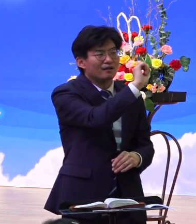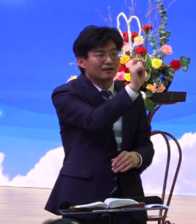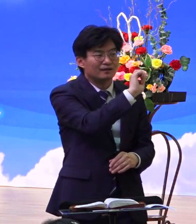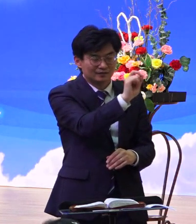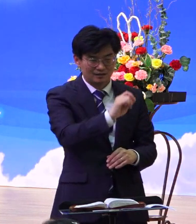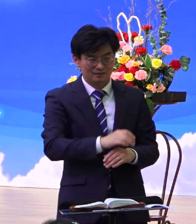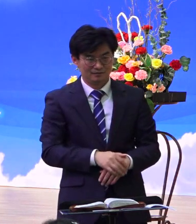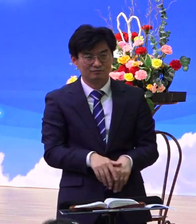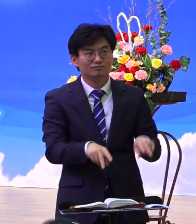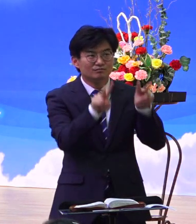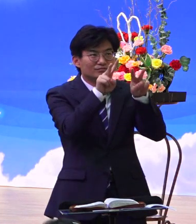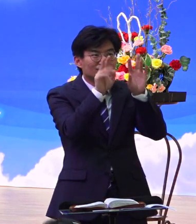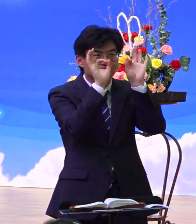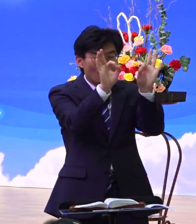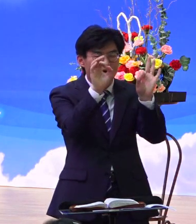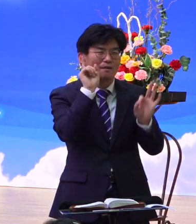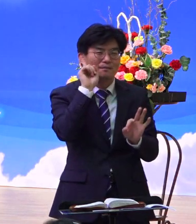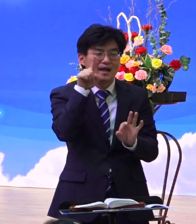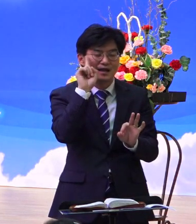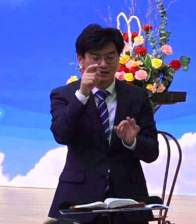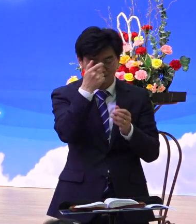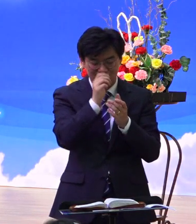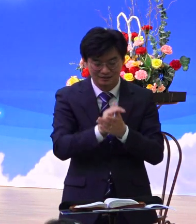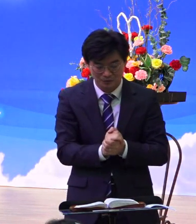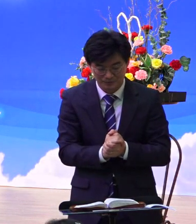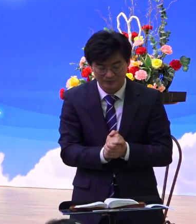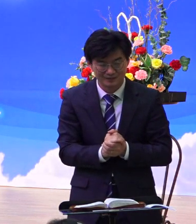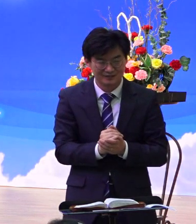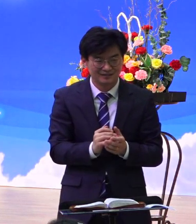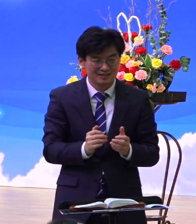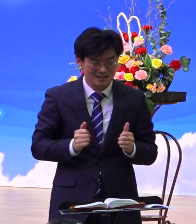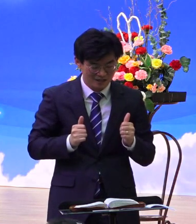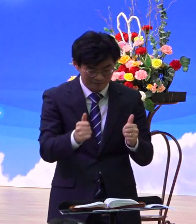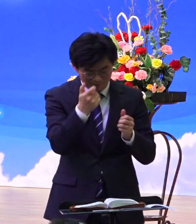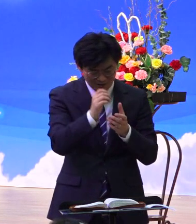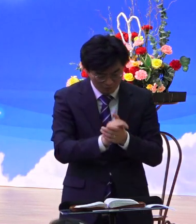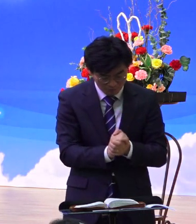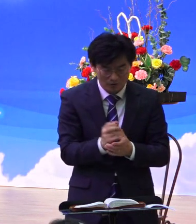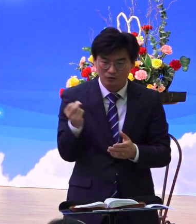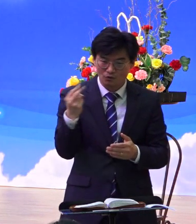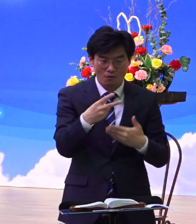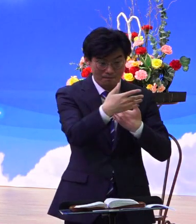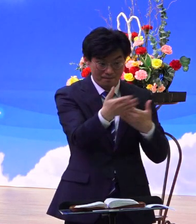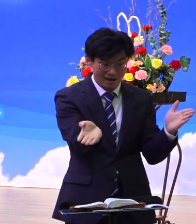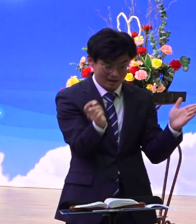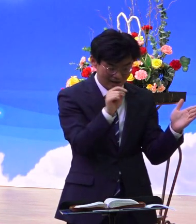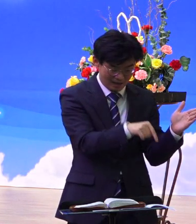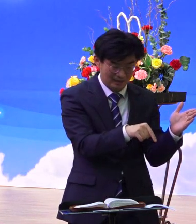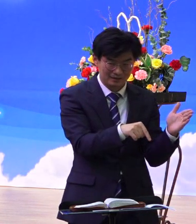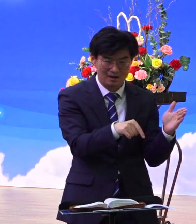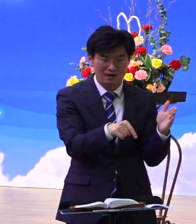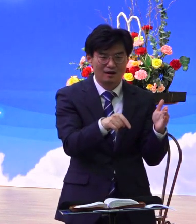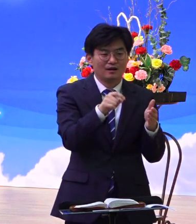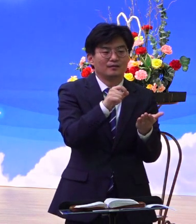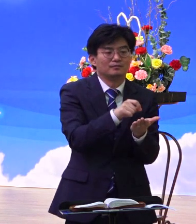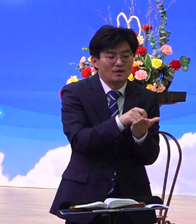매일같이 기도하시고 또 상이 펼쳐져 있었는데 그곳에 앉아서 성경을 필사하시는 겁니다. 성경을 얼마나